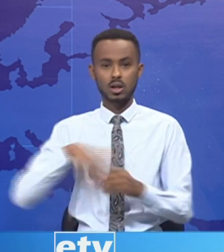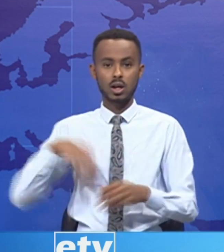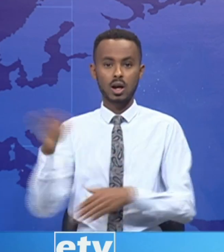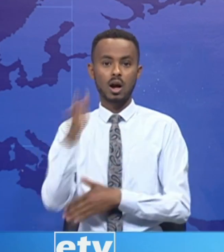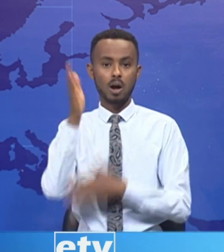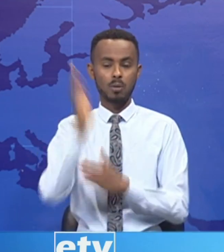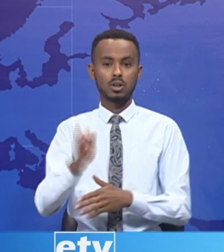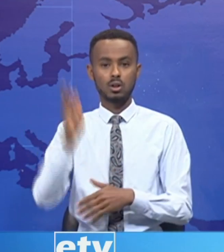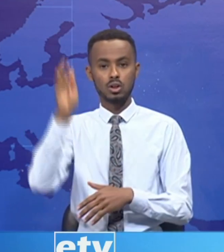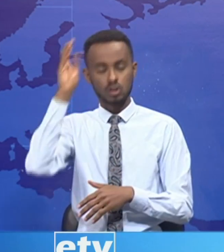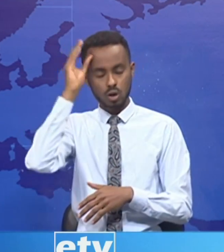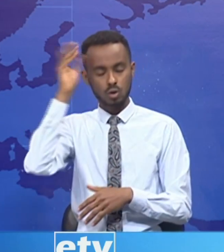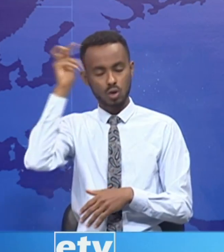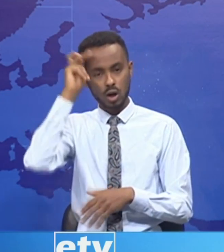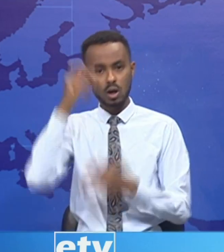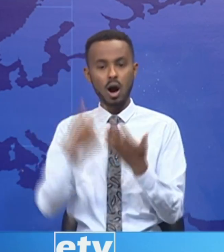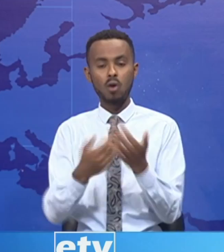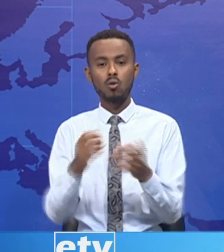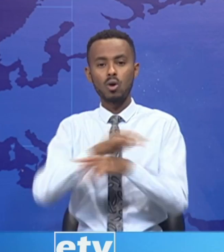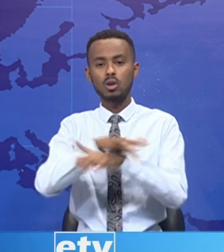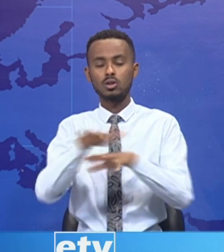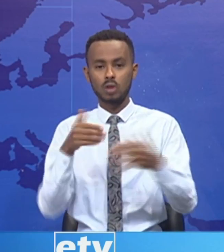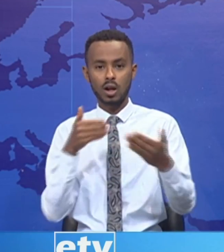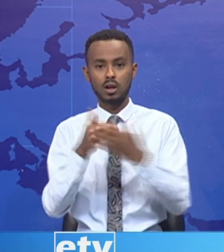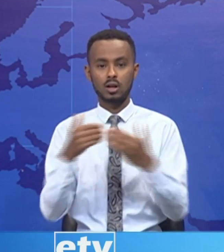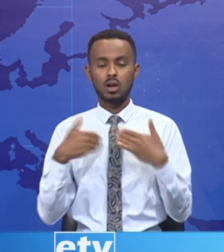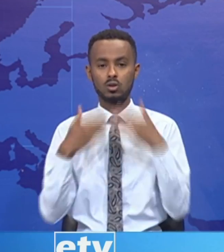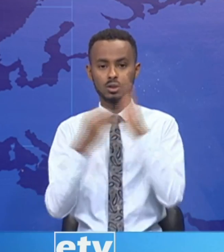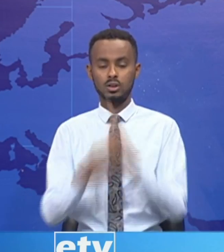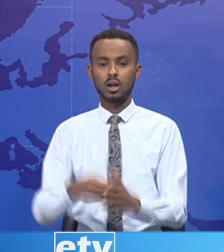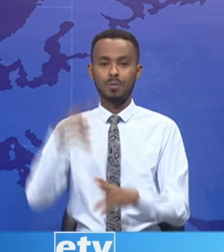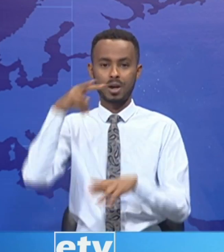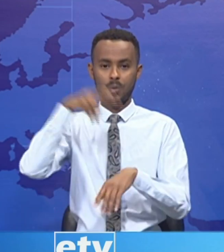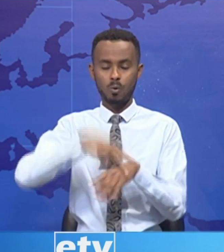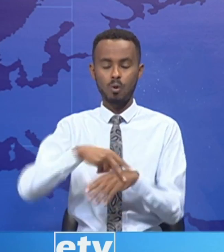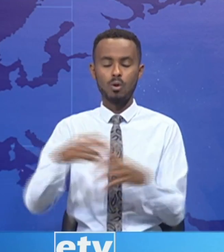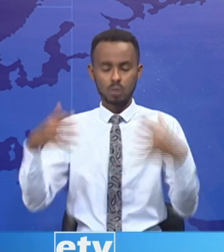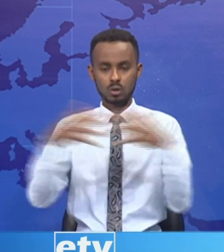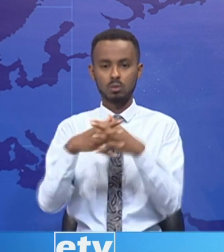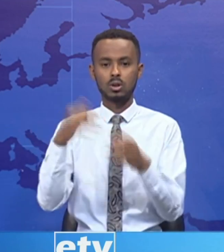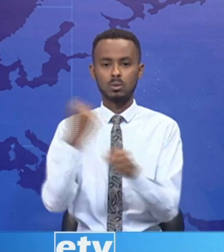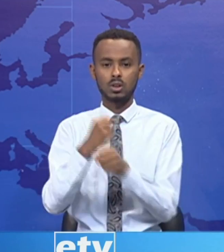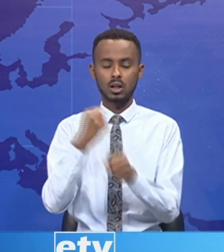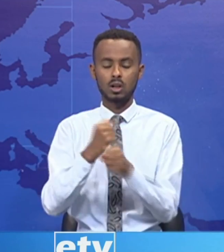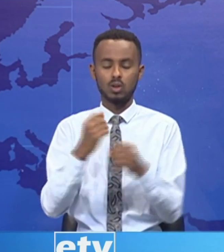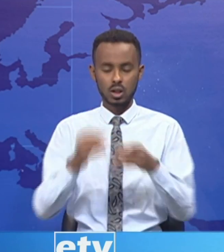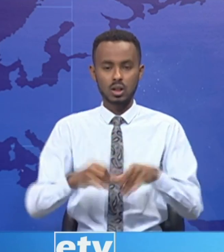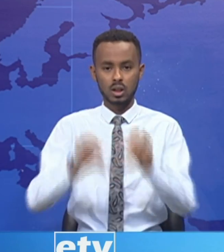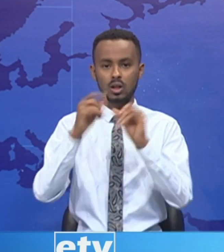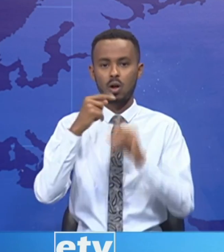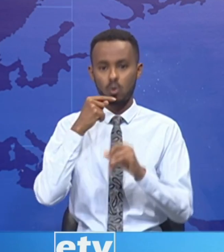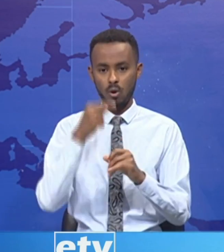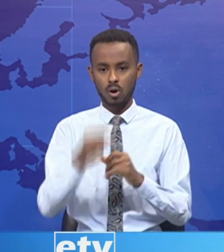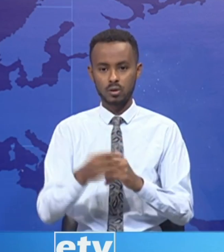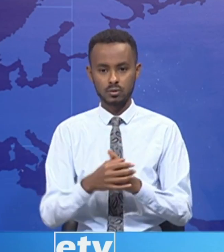አምባሳደር ዣኦ ዣዋን አሁንም ወረርሽኙ እያደረሰ ያለውን ጫና ለመቋቋም በትብብር መስራታቸውን ይቀጥላሉ